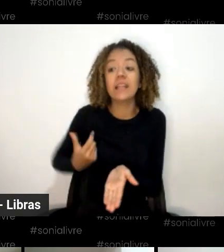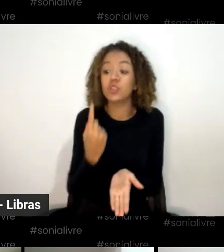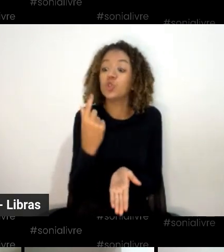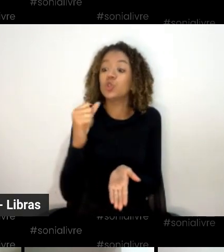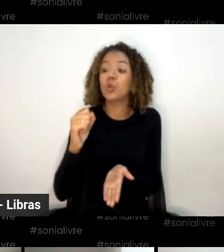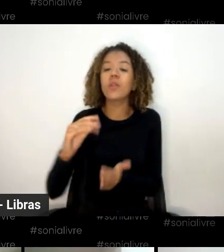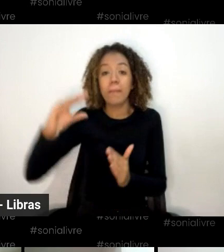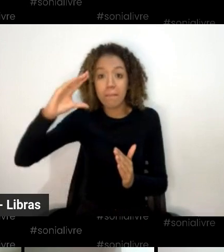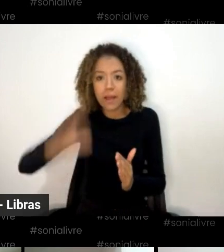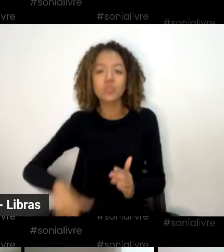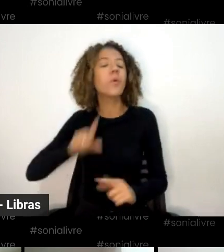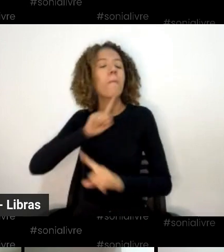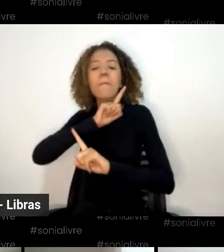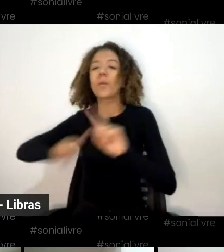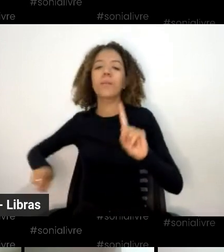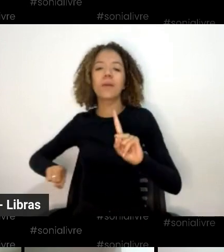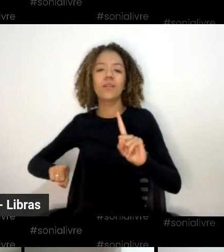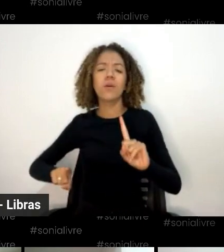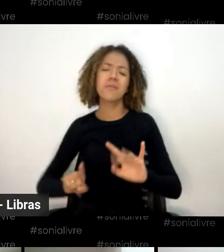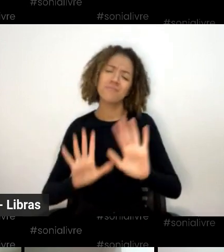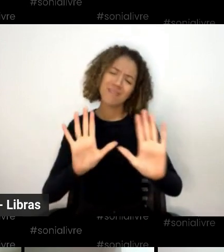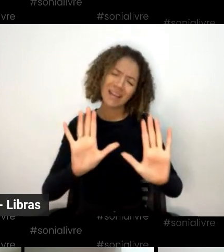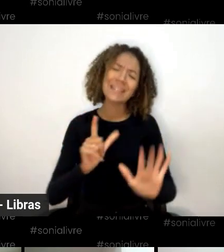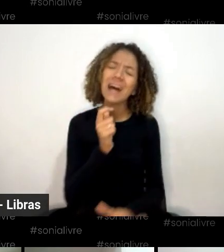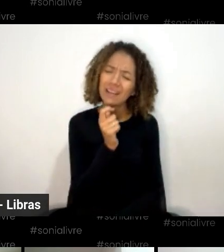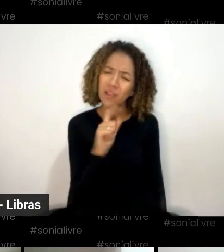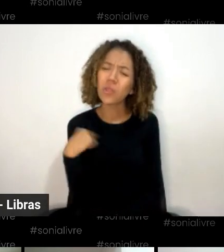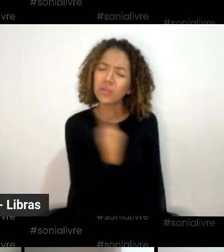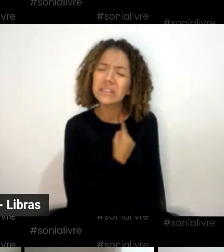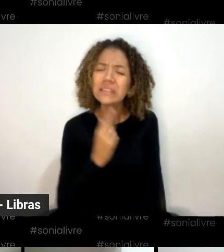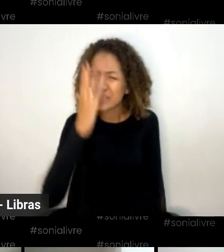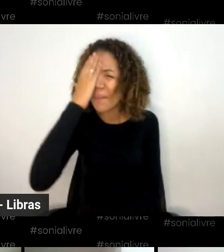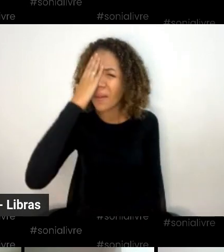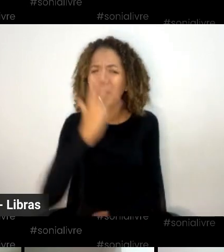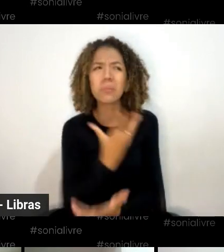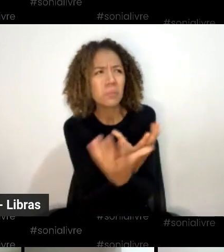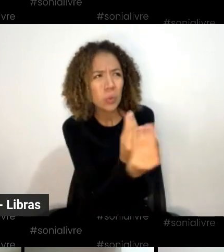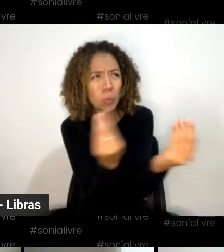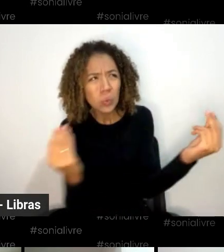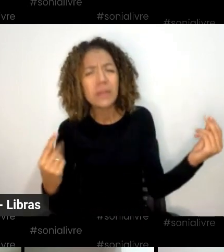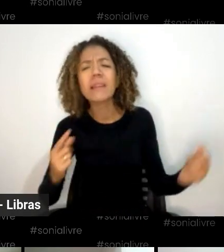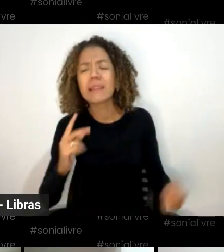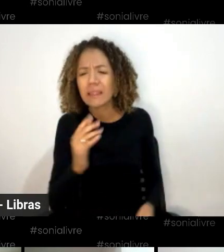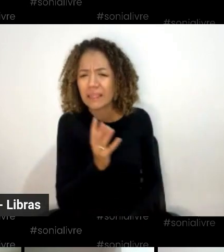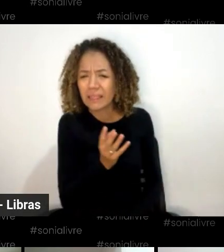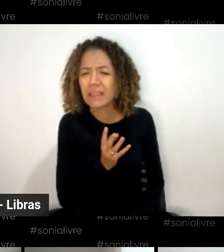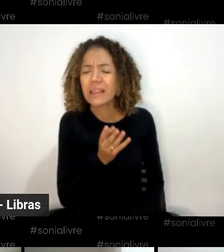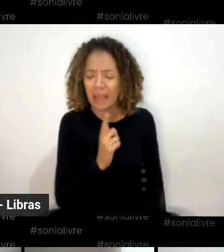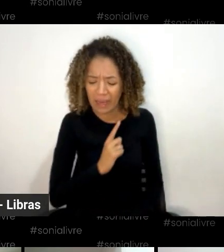muitas crianças, a gente sabe que ainda existe isso. Os pais moram num lugar distante,